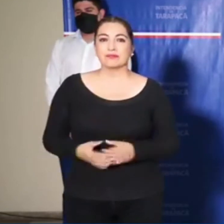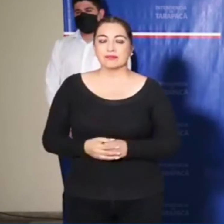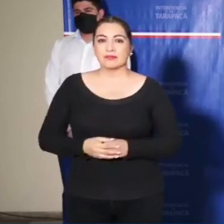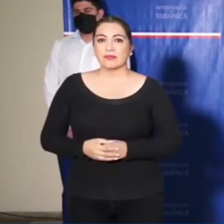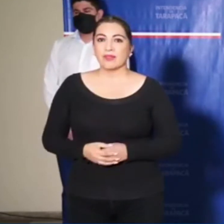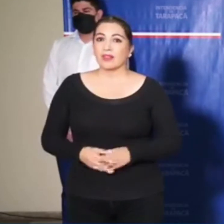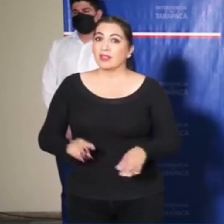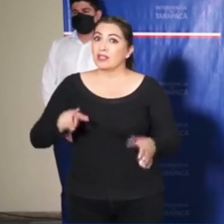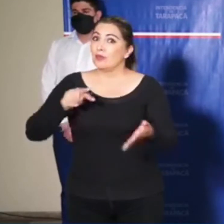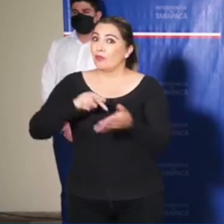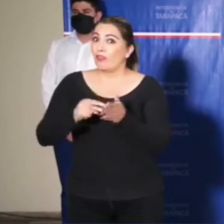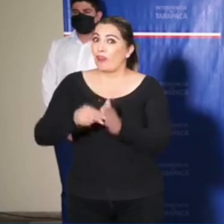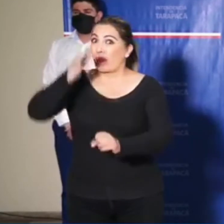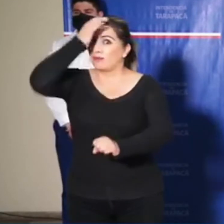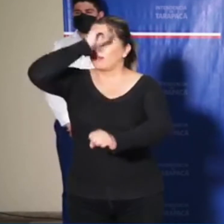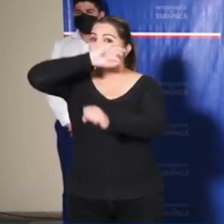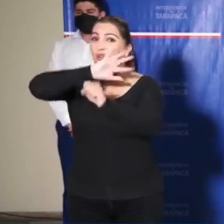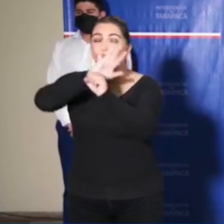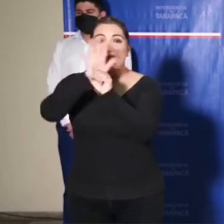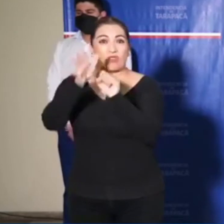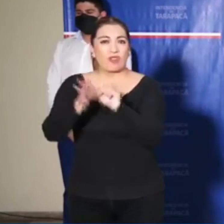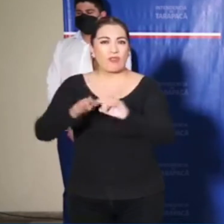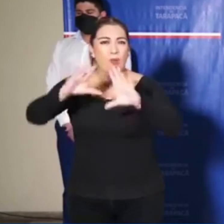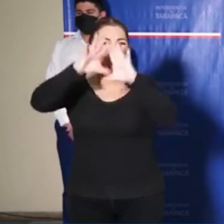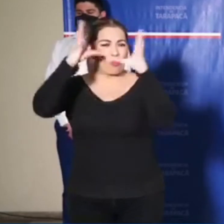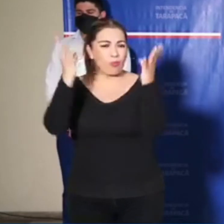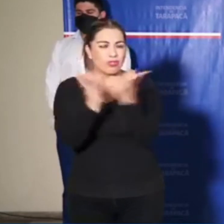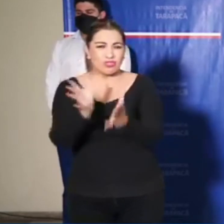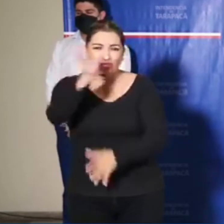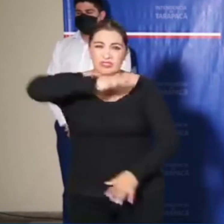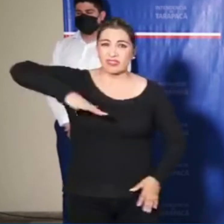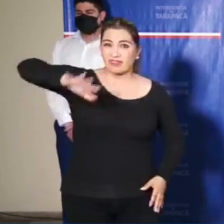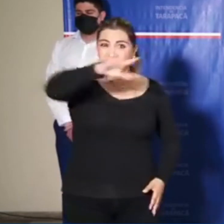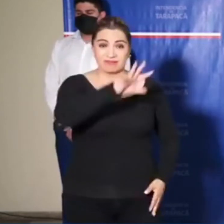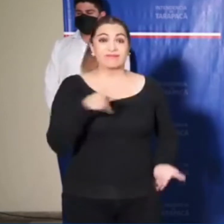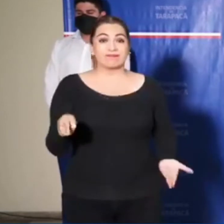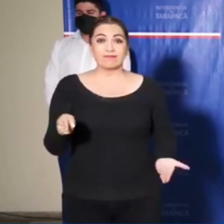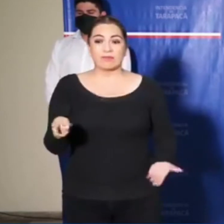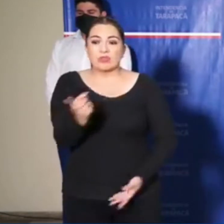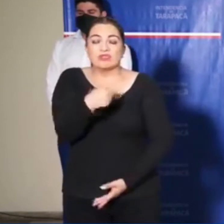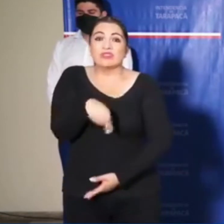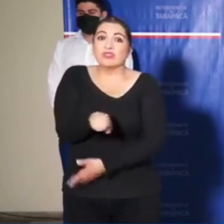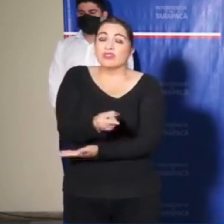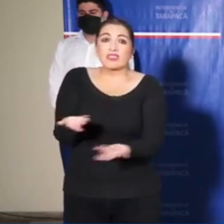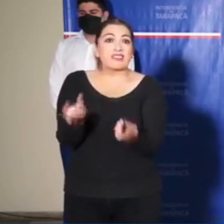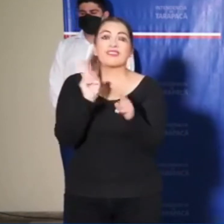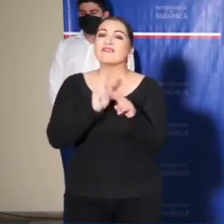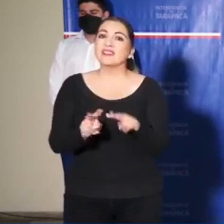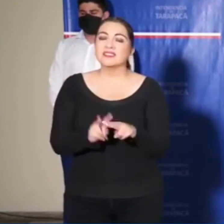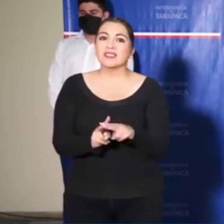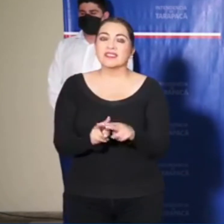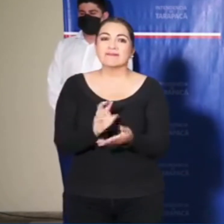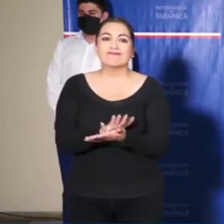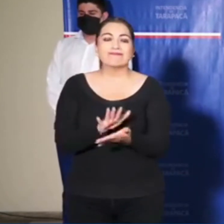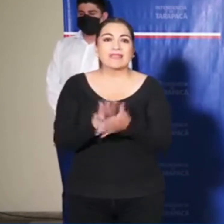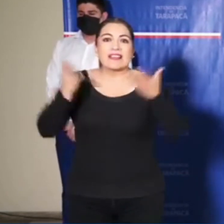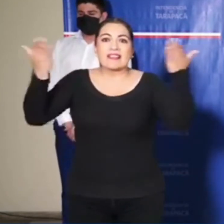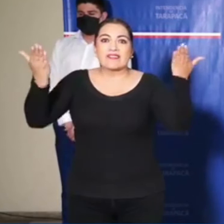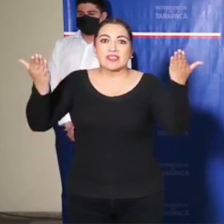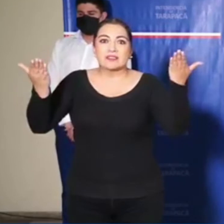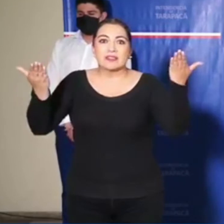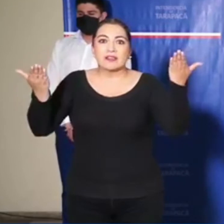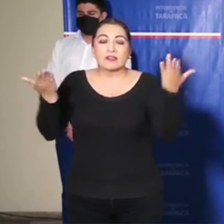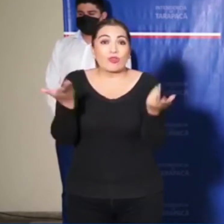la pandemia del coronavirus que azota al mundo entero, estamos invitados a vivir la fiesta de